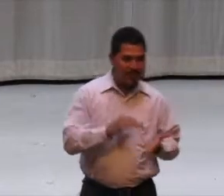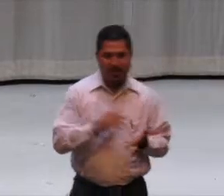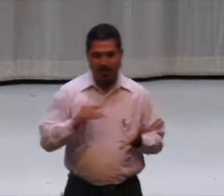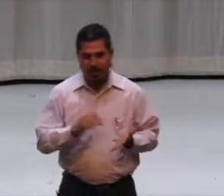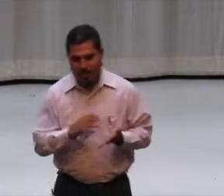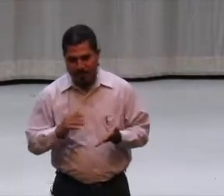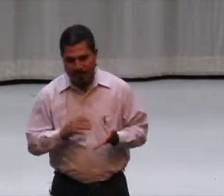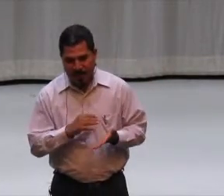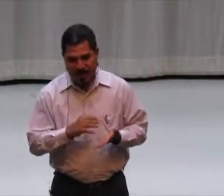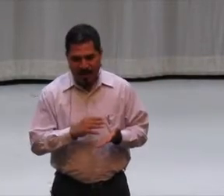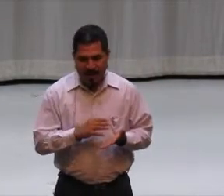estado